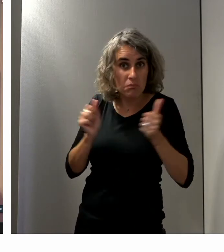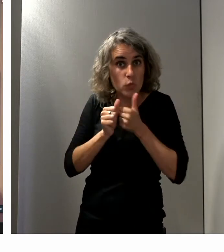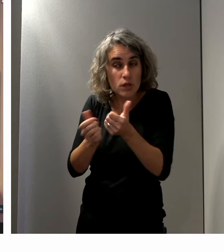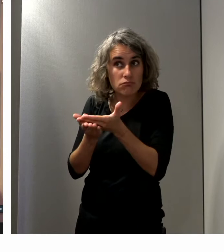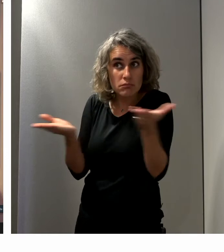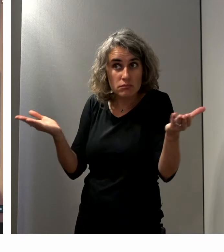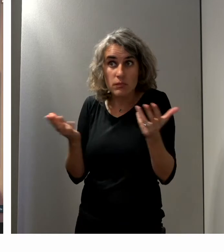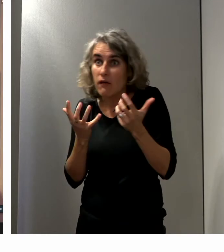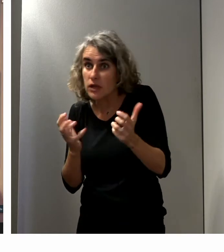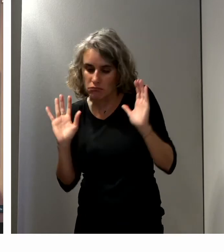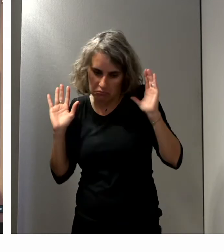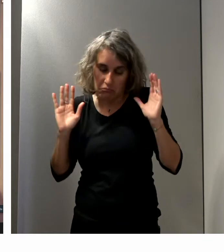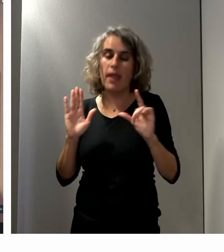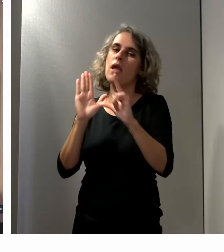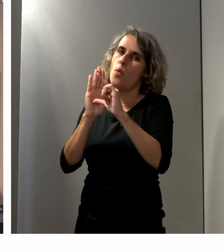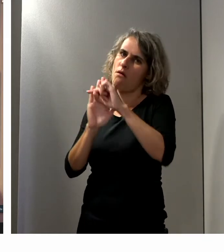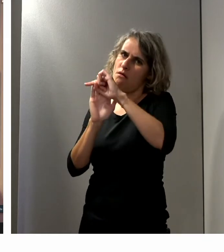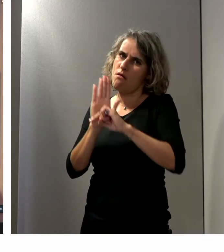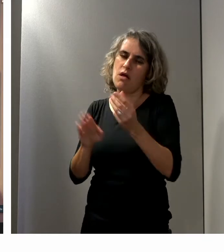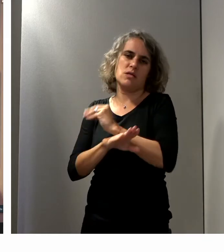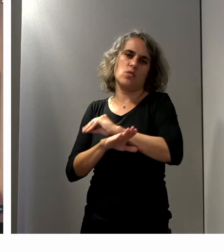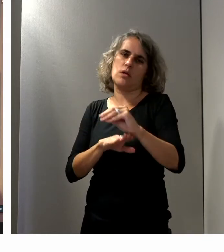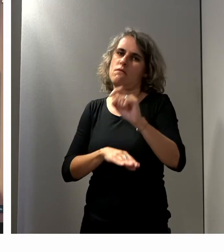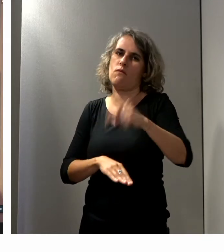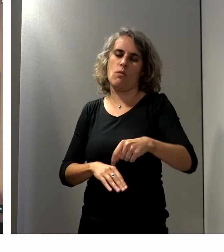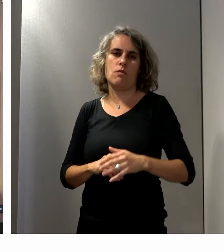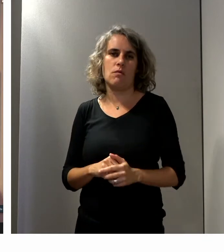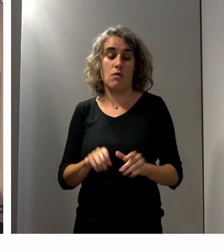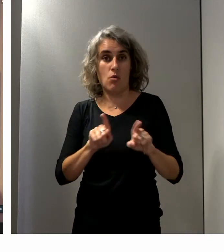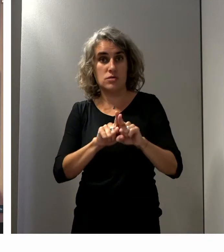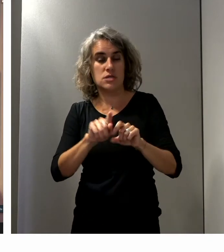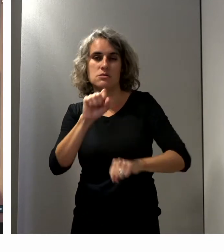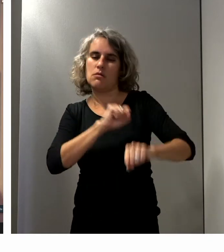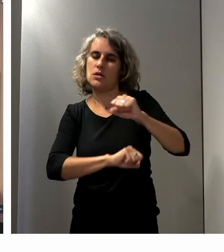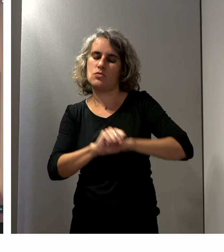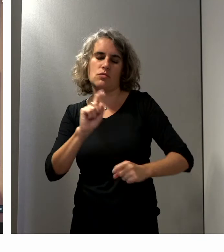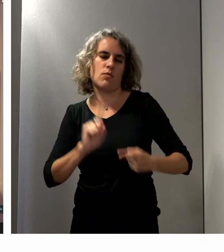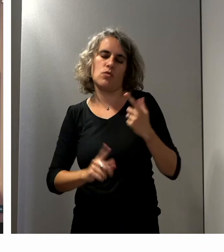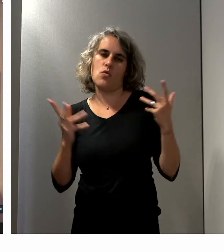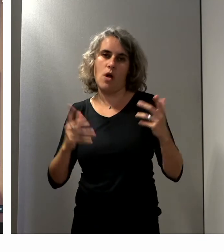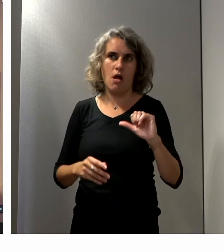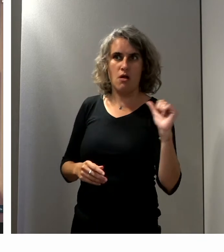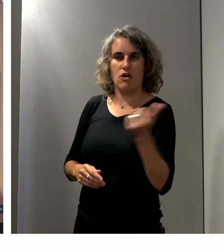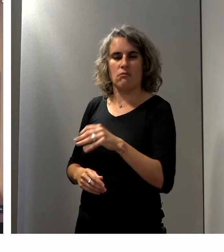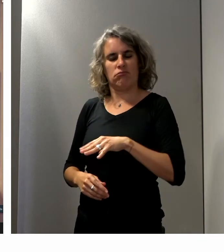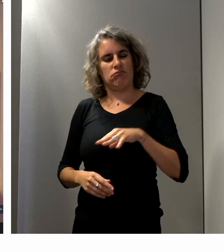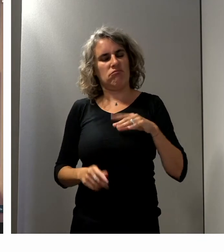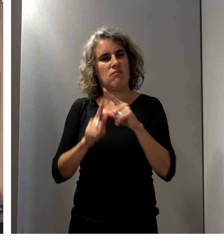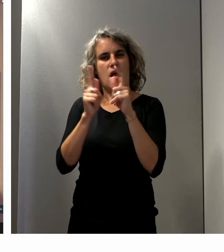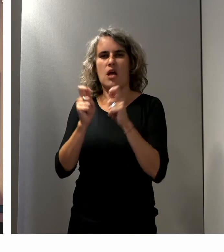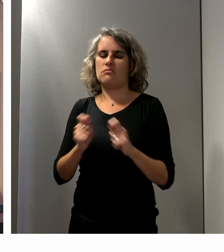souhaitent, dans un cadre législatif et sécurisé, et une organisation qui veille à la dignité de chacun et